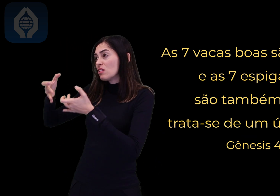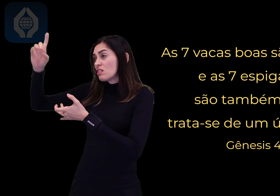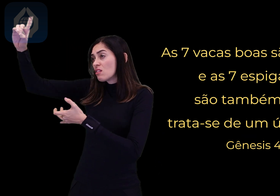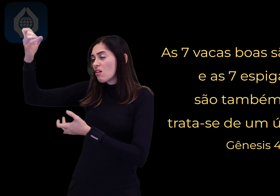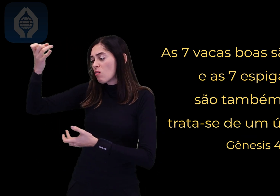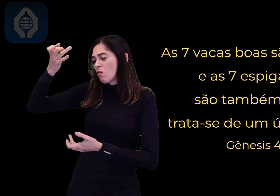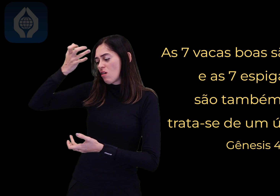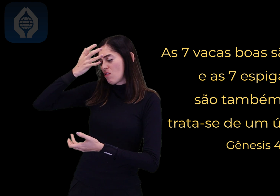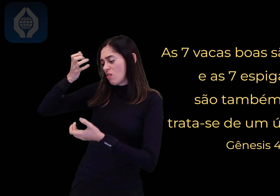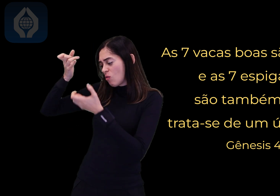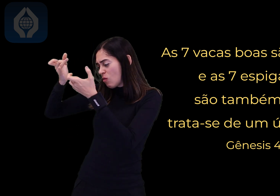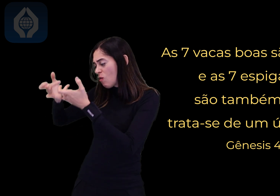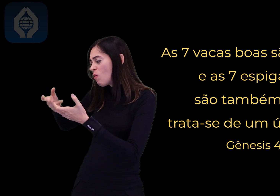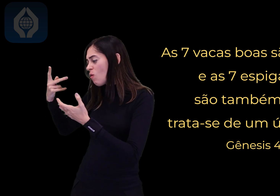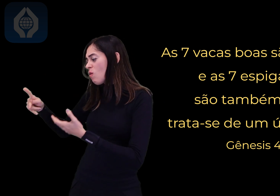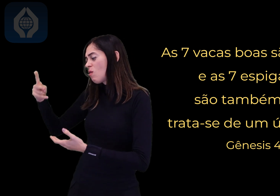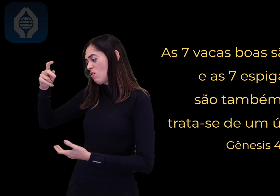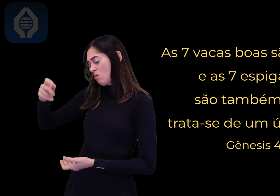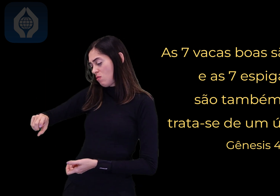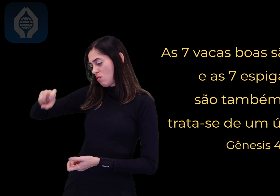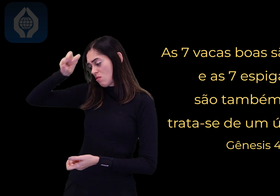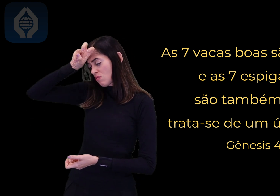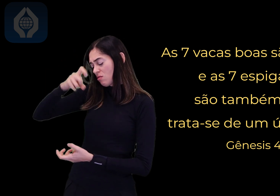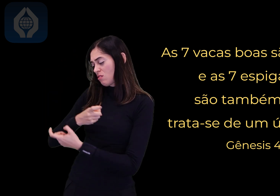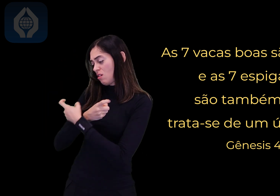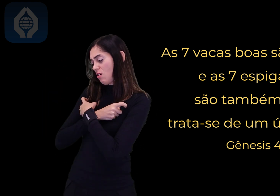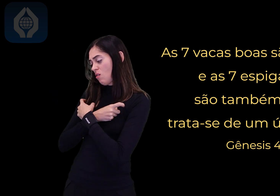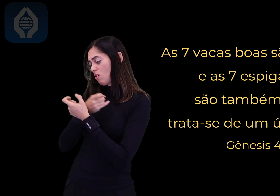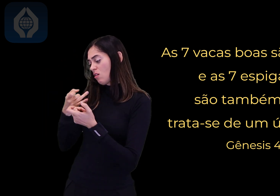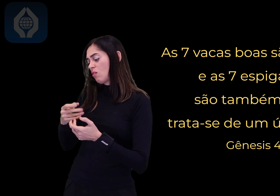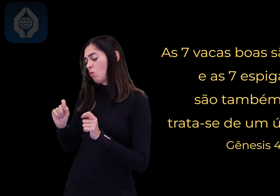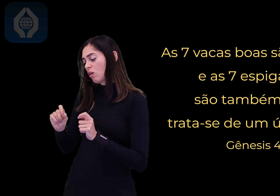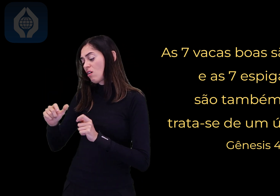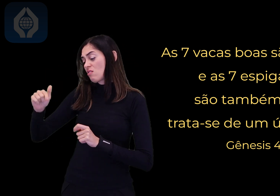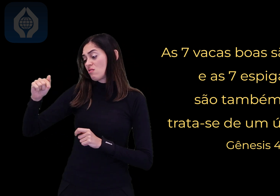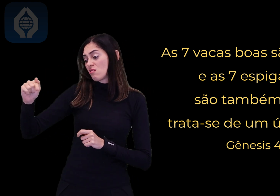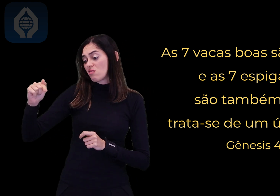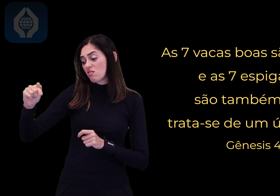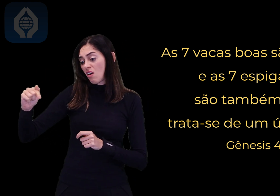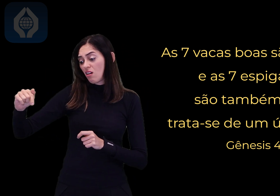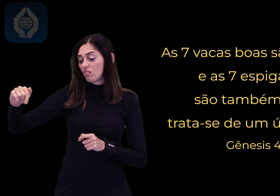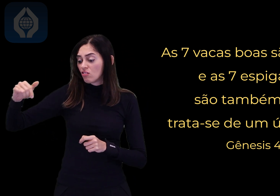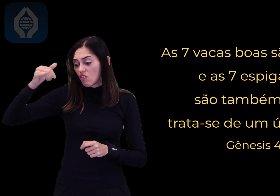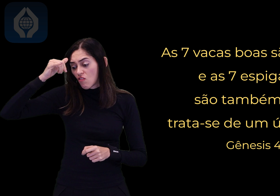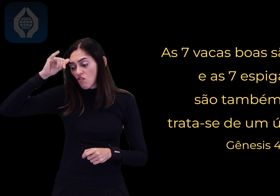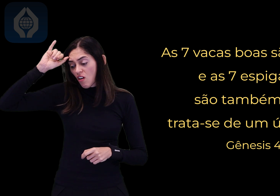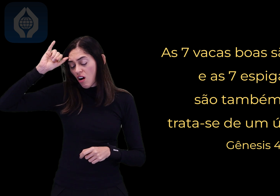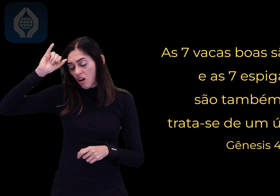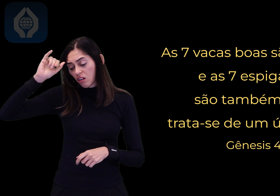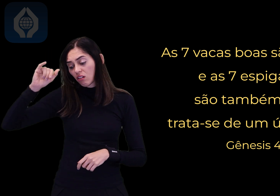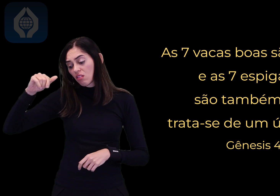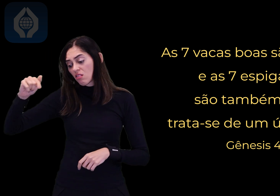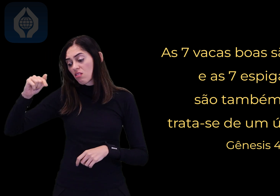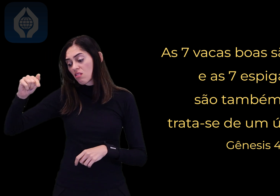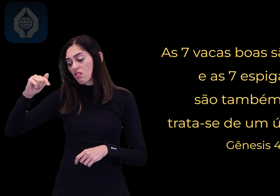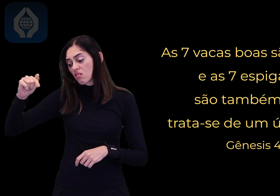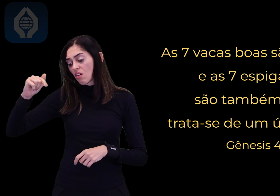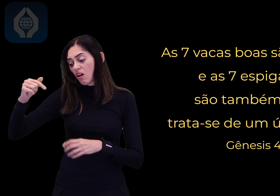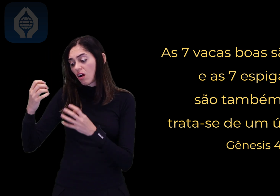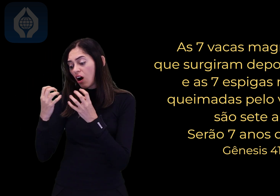7 vacas boas são 7 anos, e as 7 espigas boas são também 7 anos. Trata-se de um único sonho.